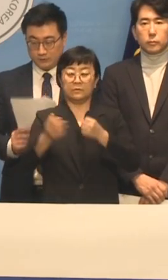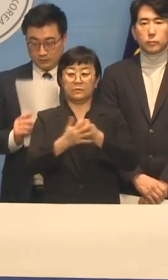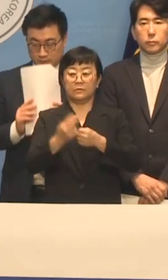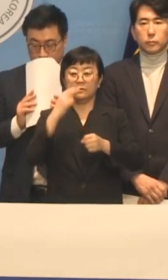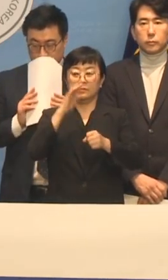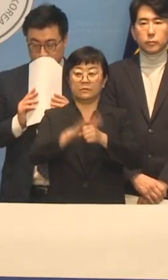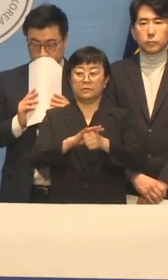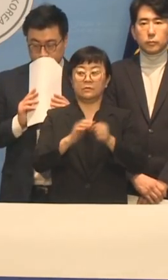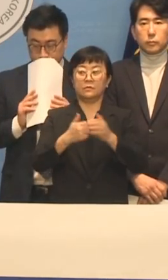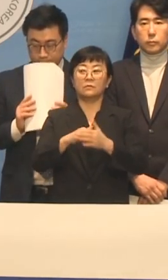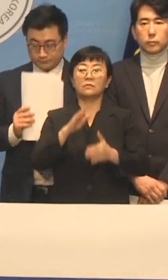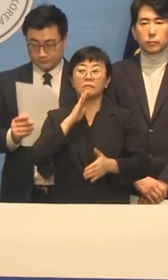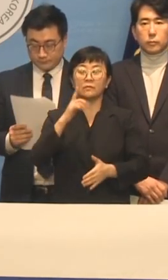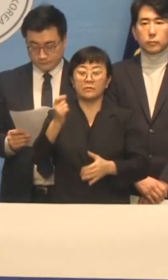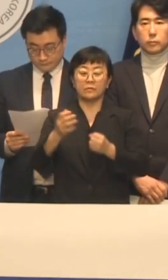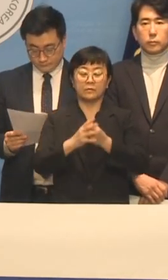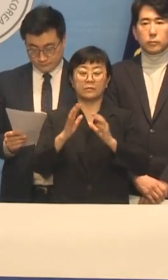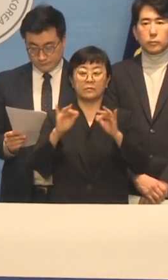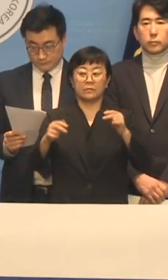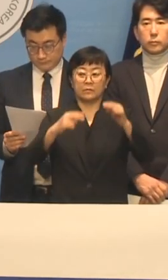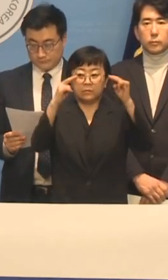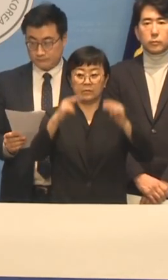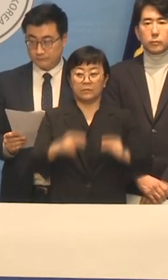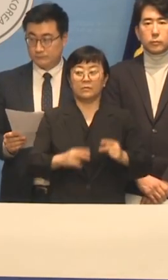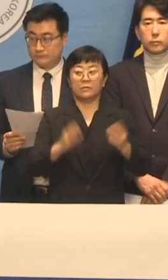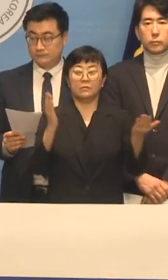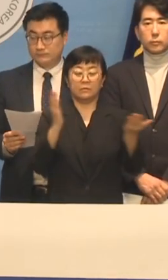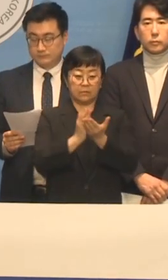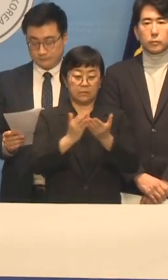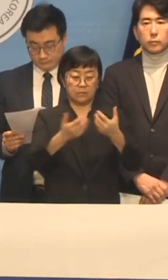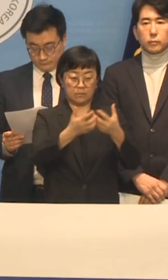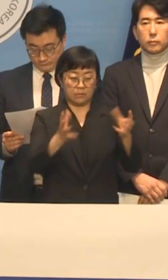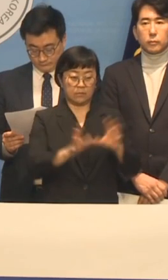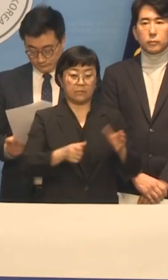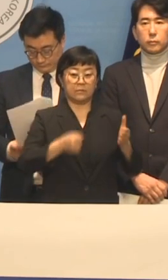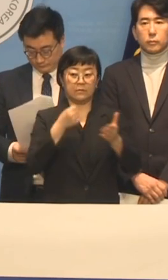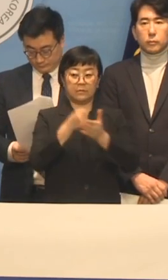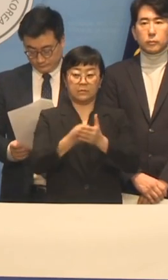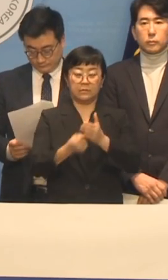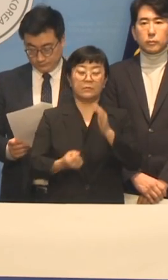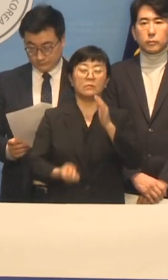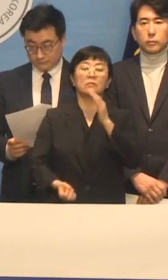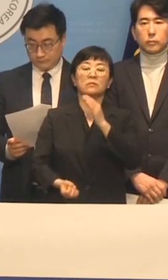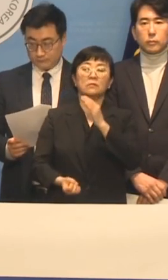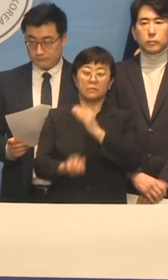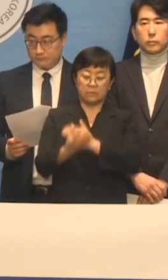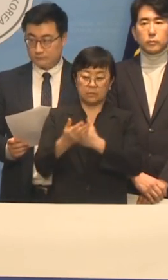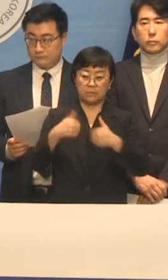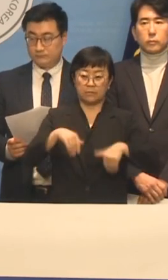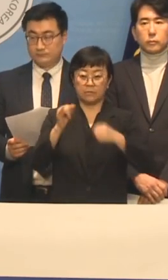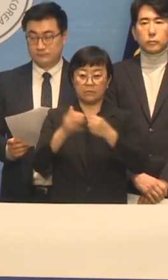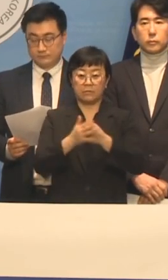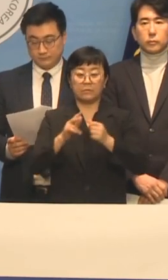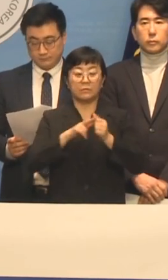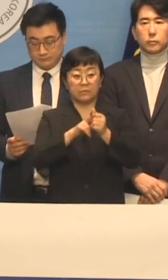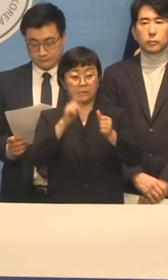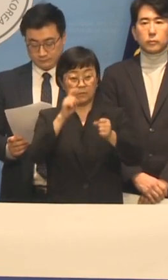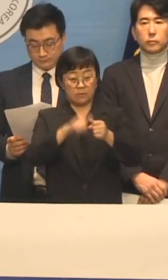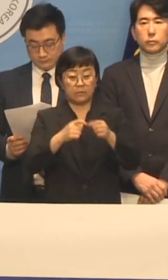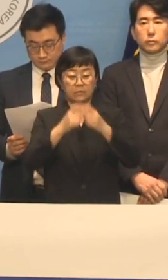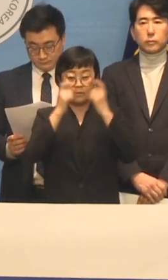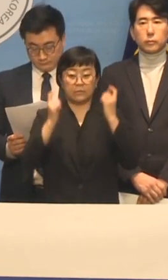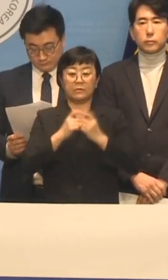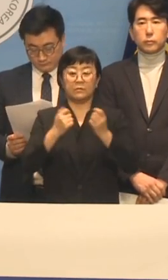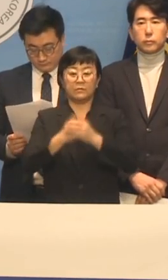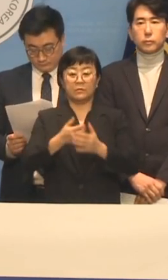억울한 측면이 있어도 국민의 눈높이와 당의 결정에 승복해야 합니다. 출마의 목적이